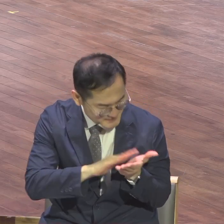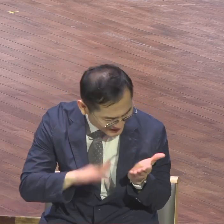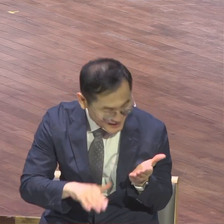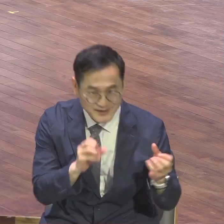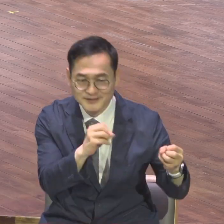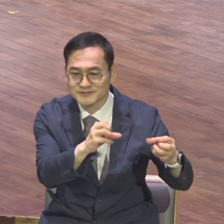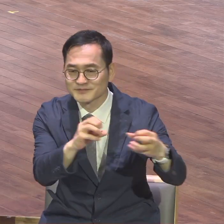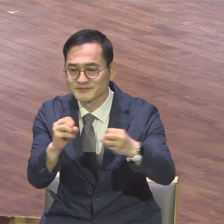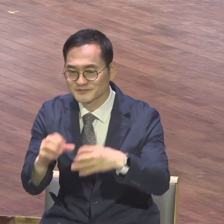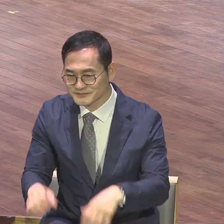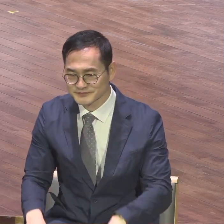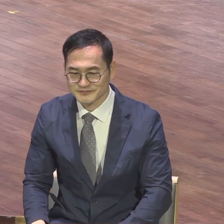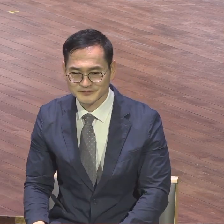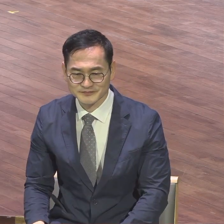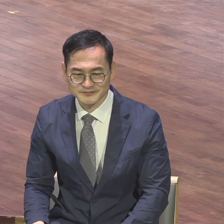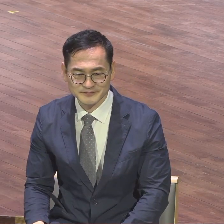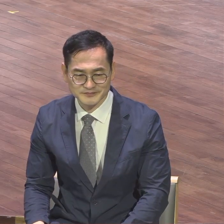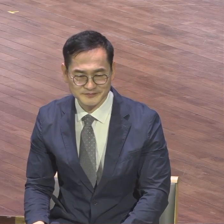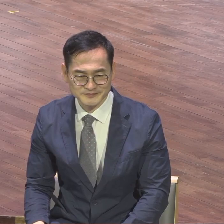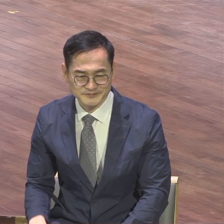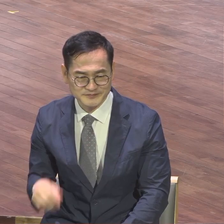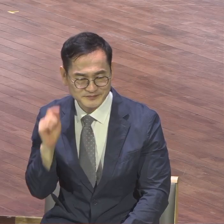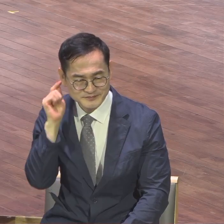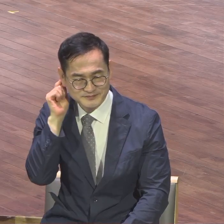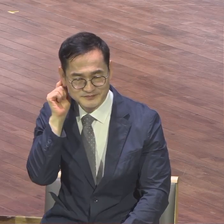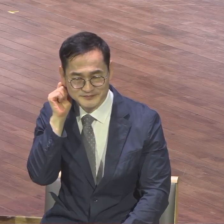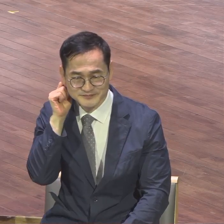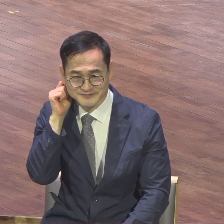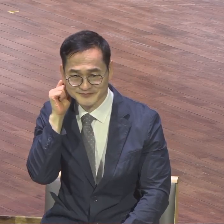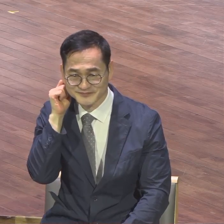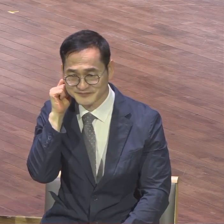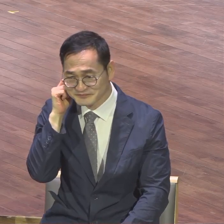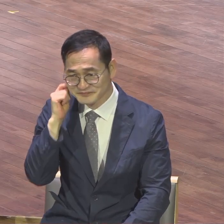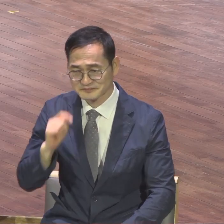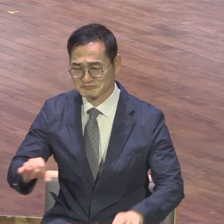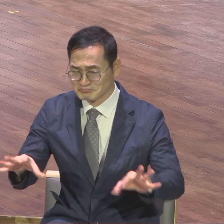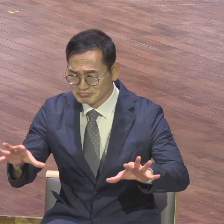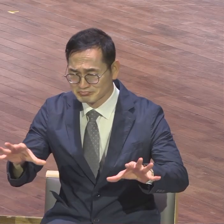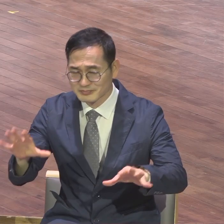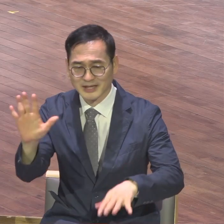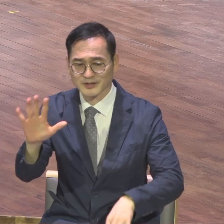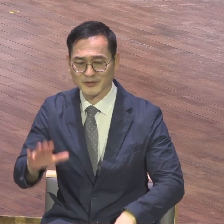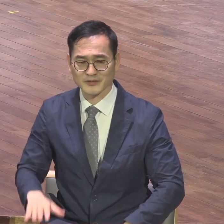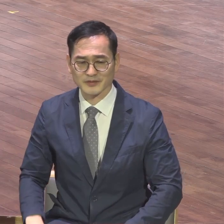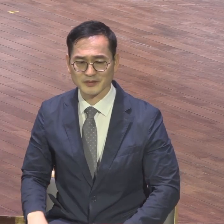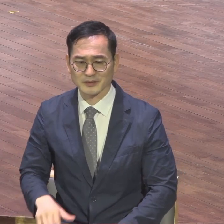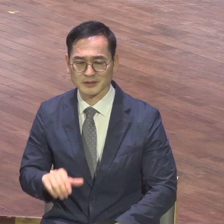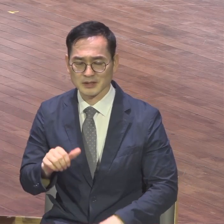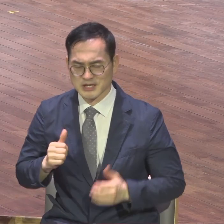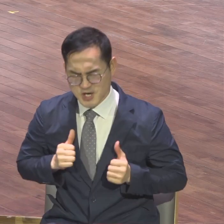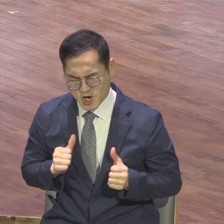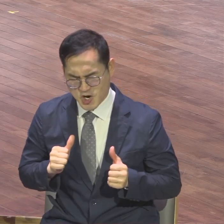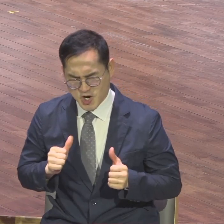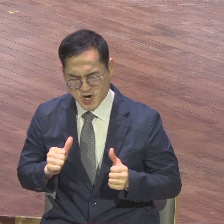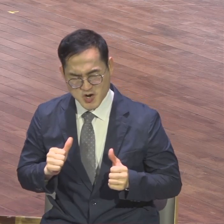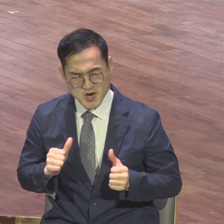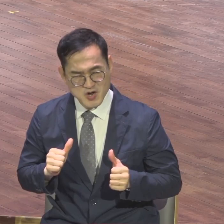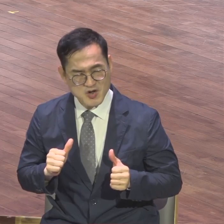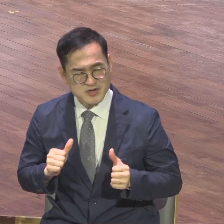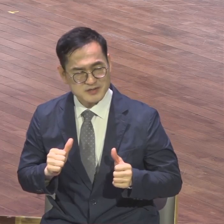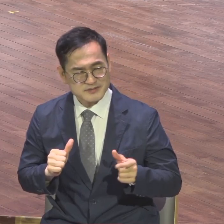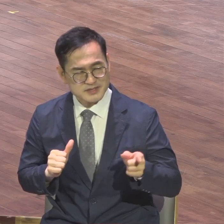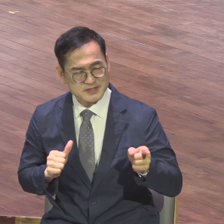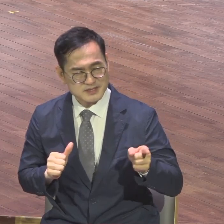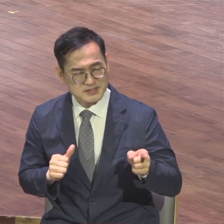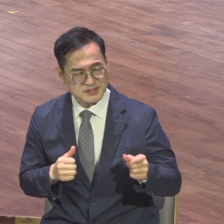아멘. 한 10년 하다가 말 관계 아니라니까요. 한 5년 해보다 기분 나쁘면 채우는 게 아니고 서로 똑바로